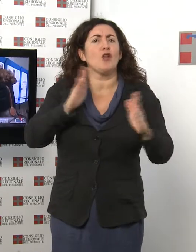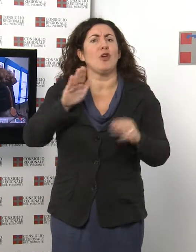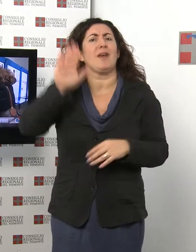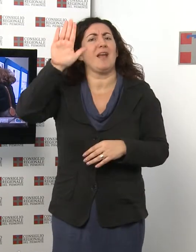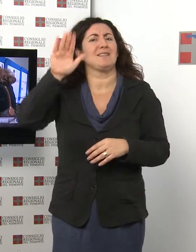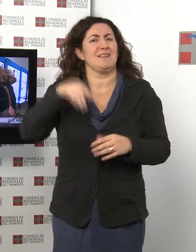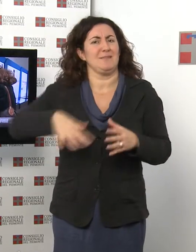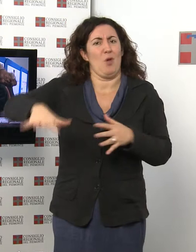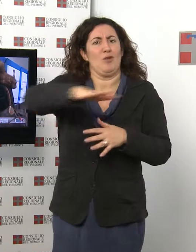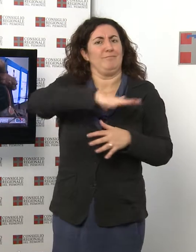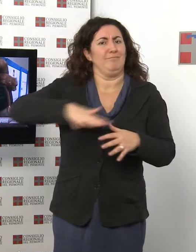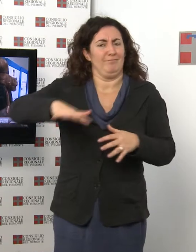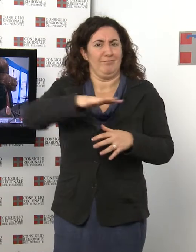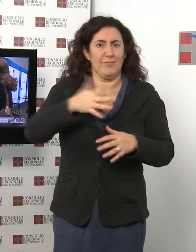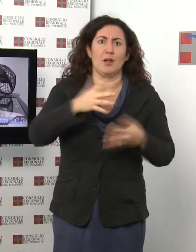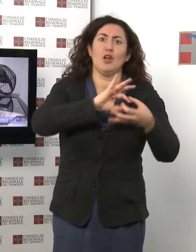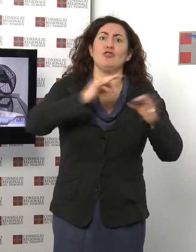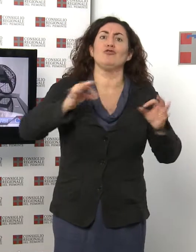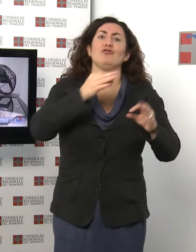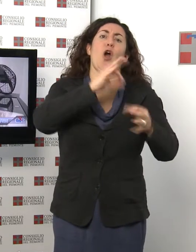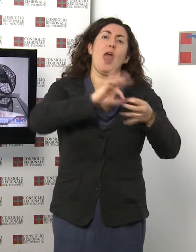di Berlino ai Giochi Olimpici di Londra